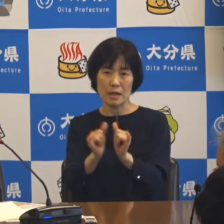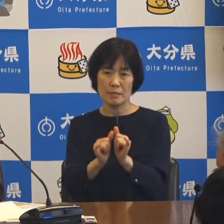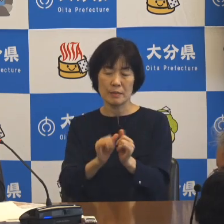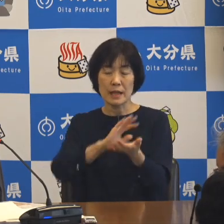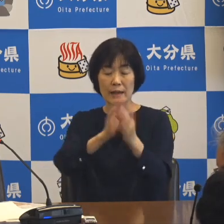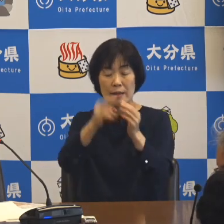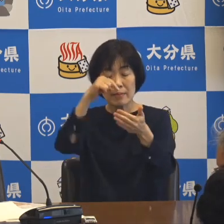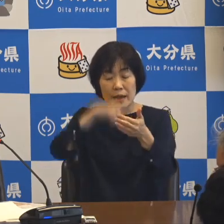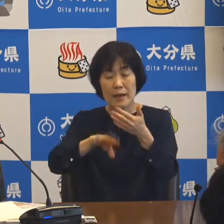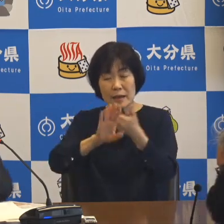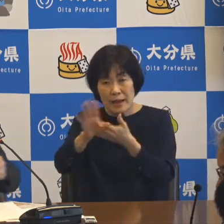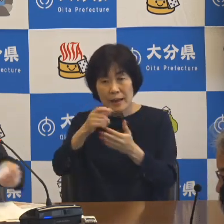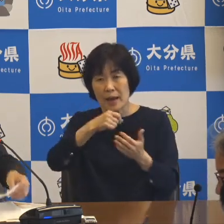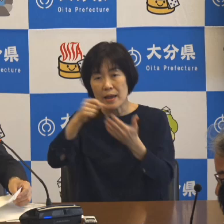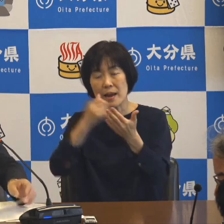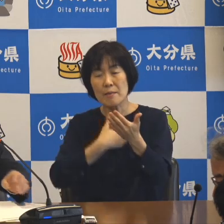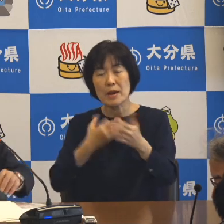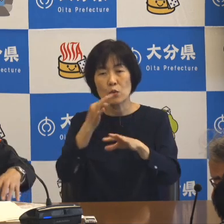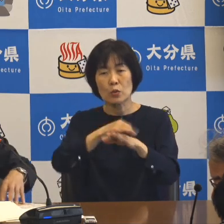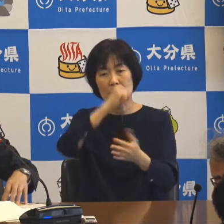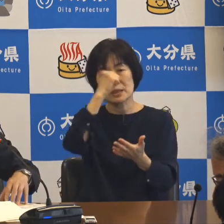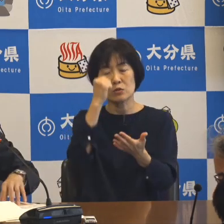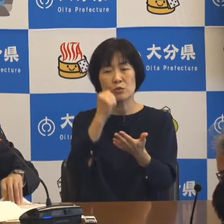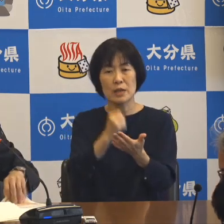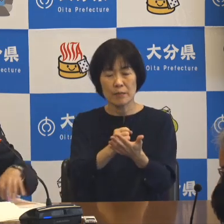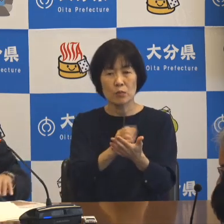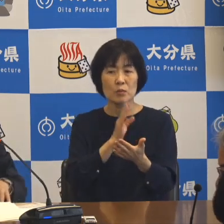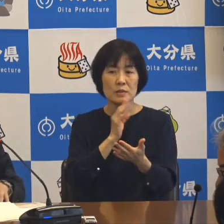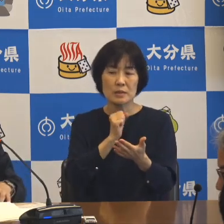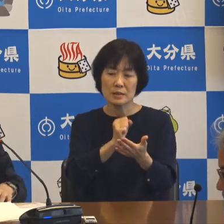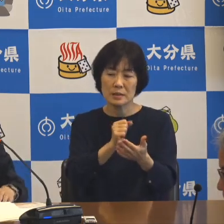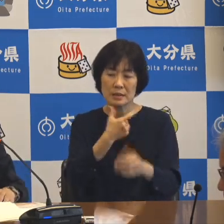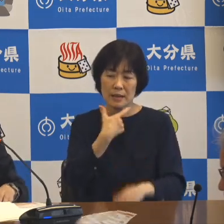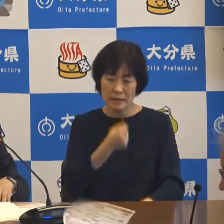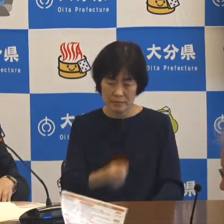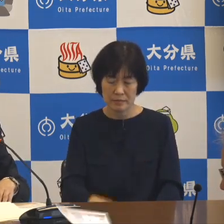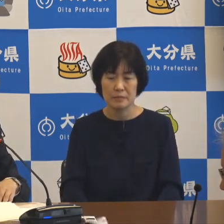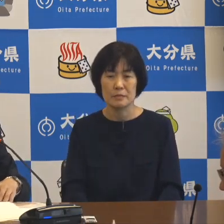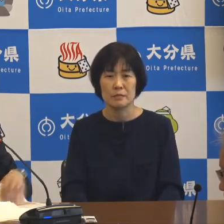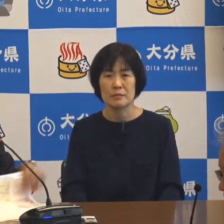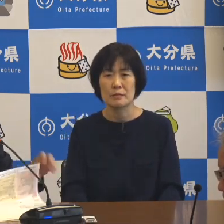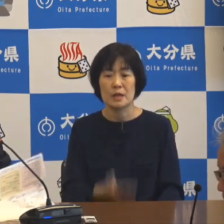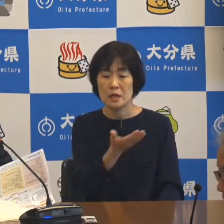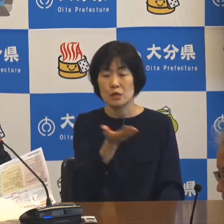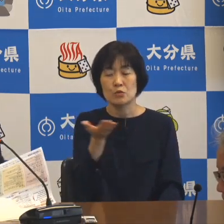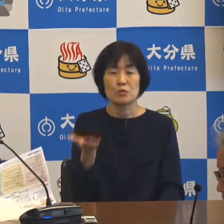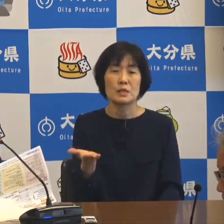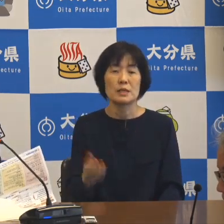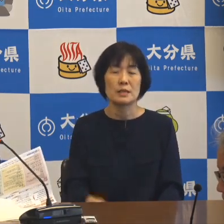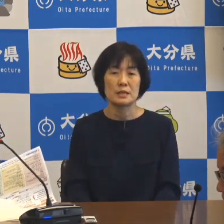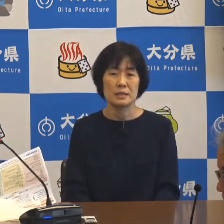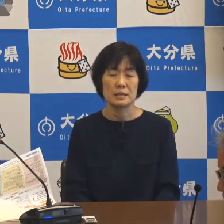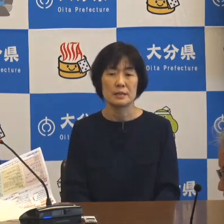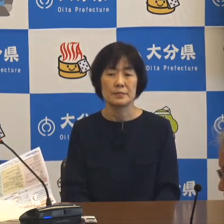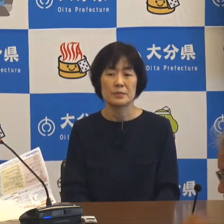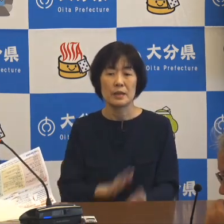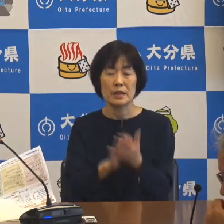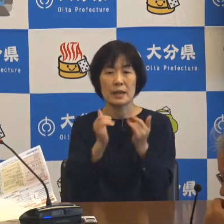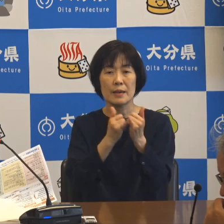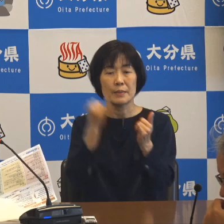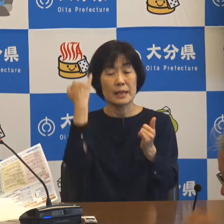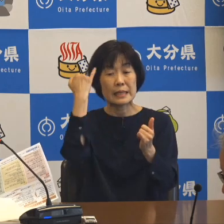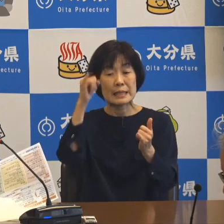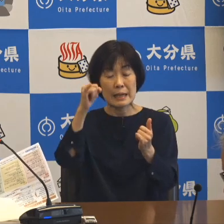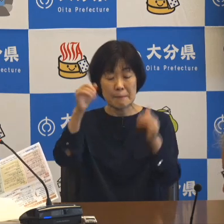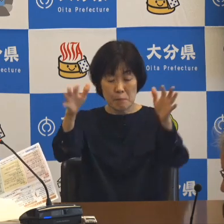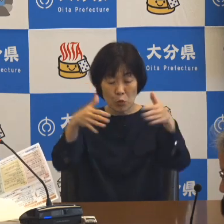を実現したいということで取り組みをしています。そしてですね、次にありますのが、県民意見の募集についてということ